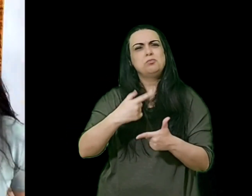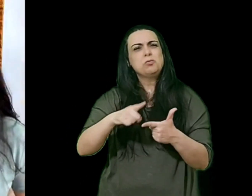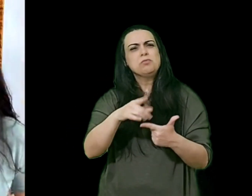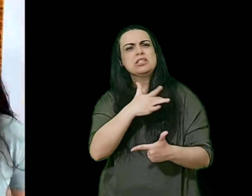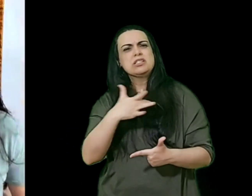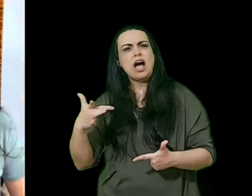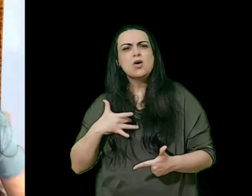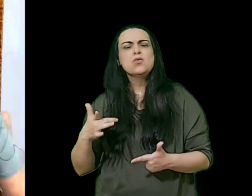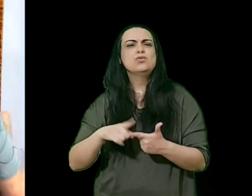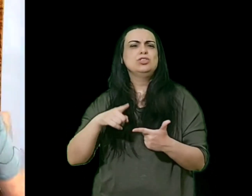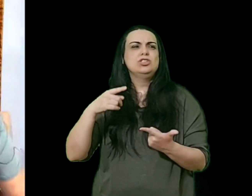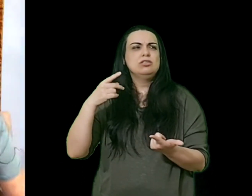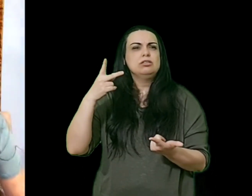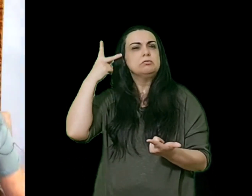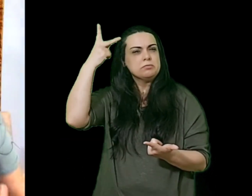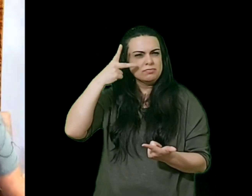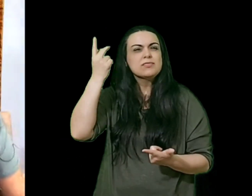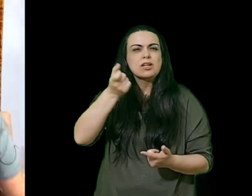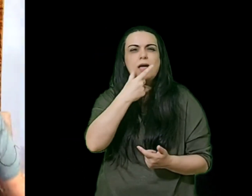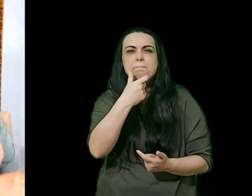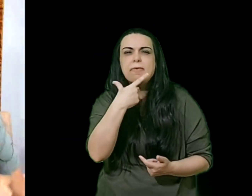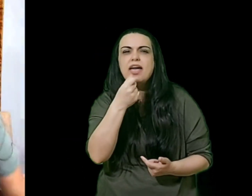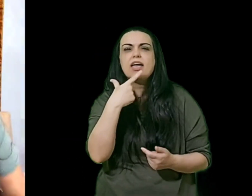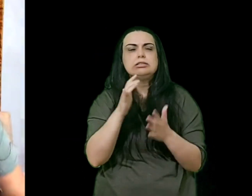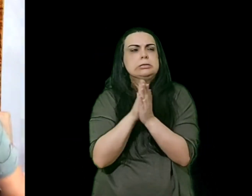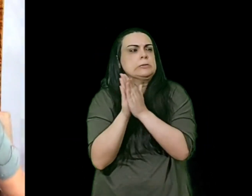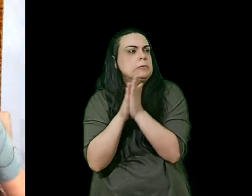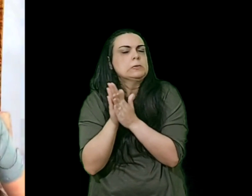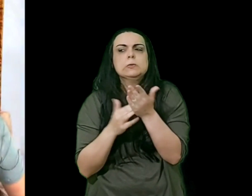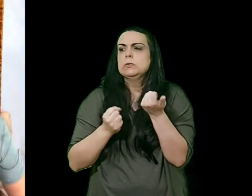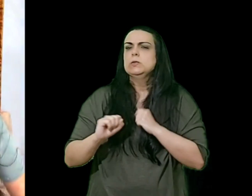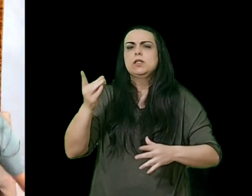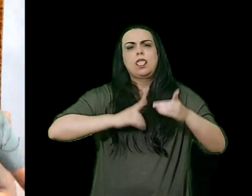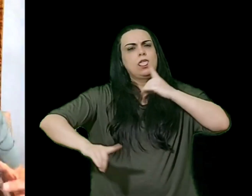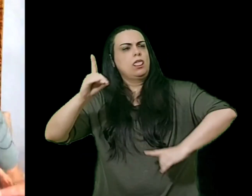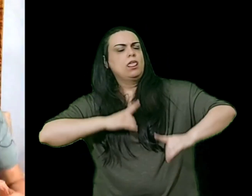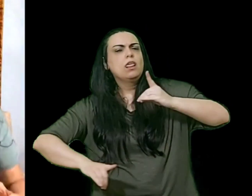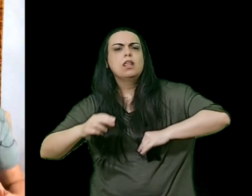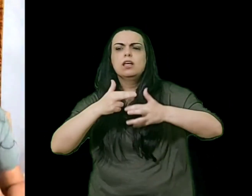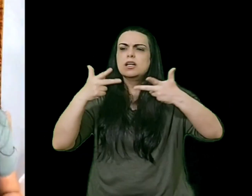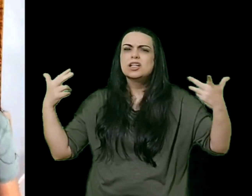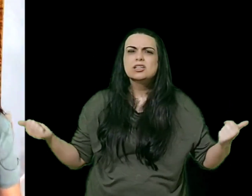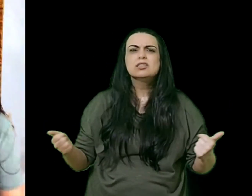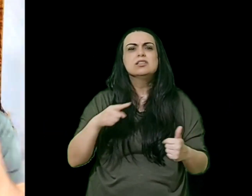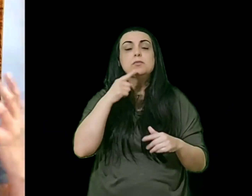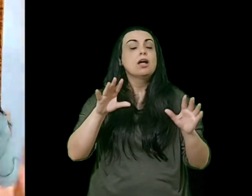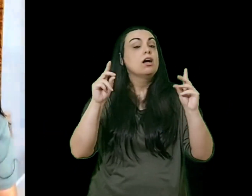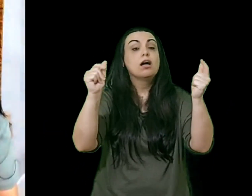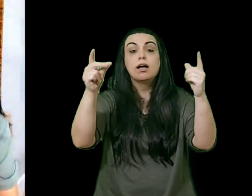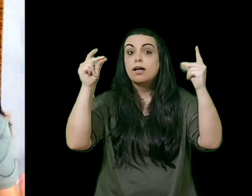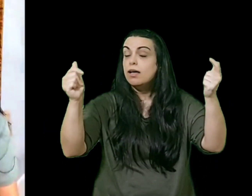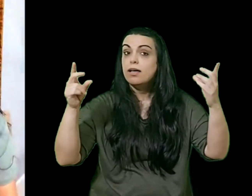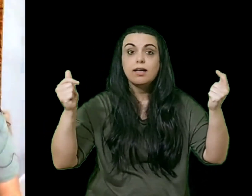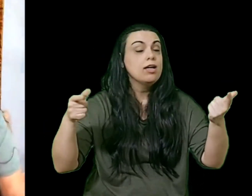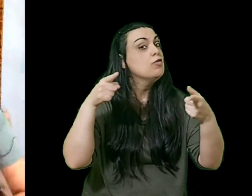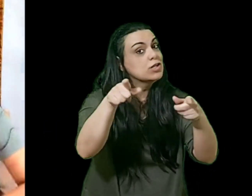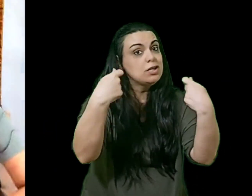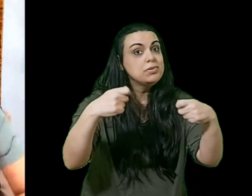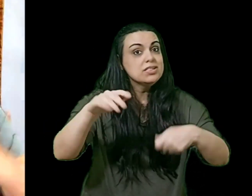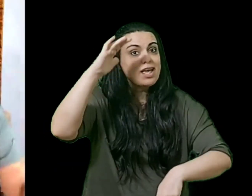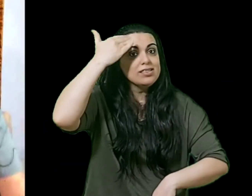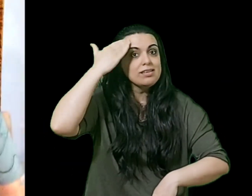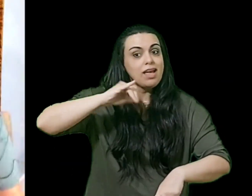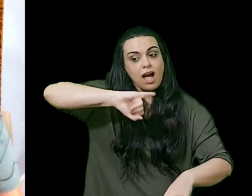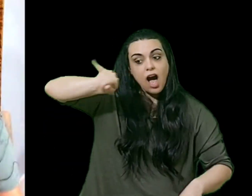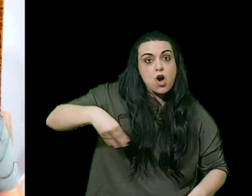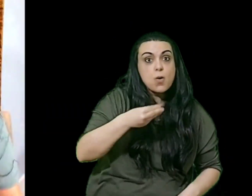Camila, eu tenho dificuldade de memorizar as coisas. Camila, eu não consigo entender e discernir direito as coisas da Bíblia. Ei, você precisa entender que essa oportunidade,